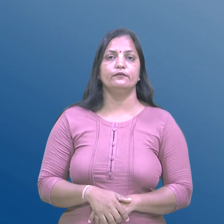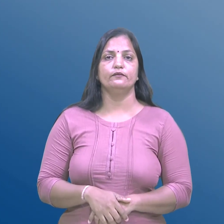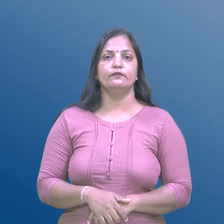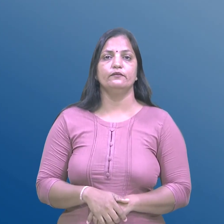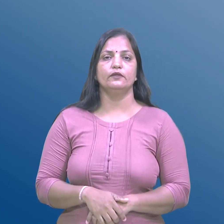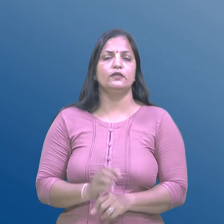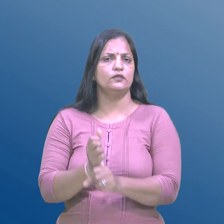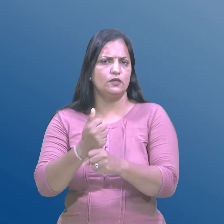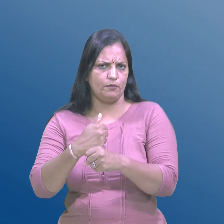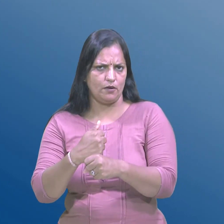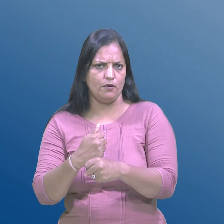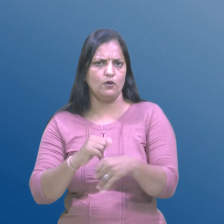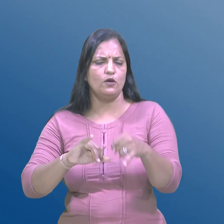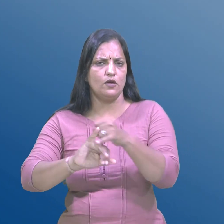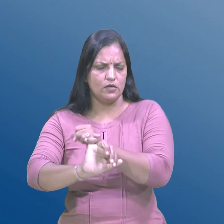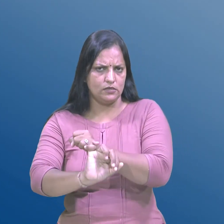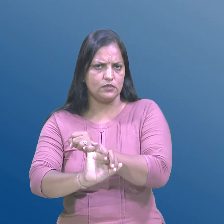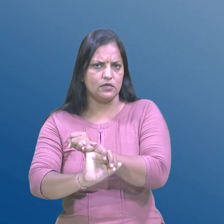રચાયેલ રાષ્ટ્રીય કાનૂની સેવા